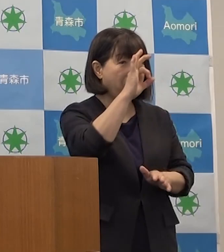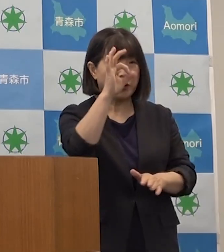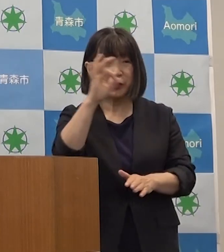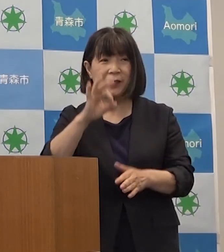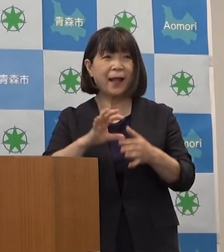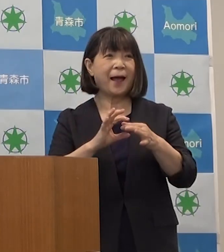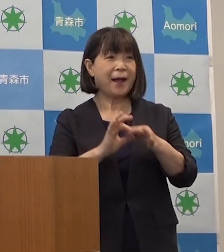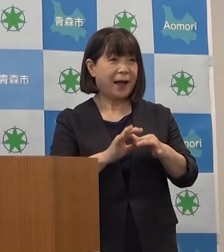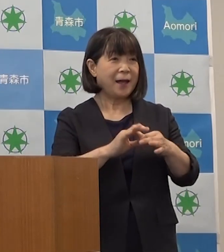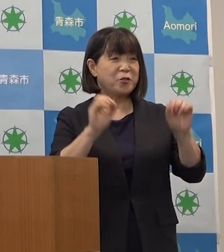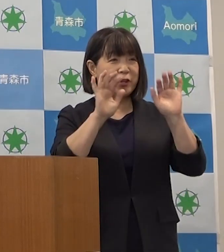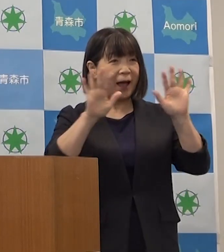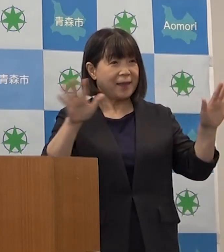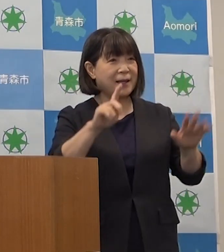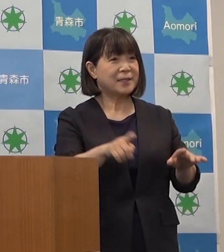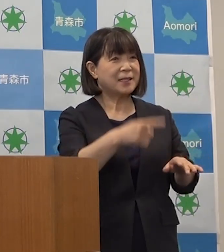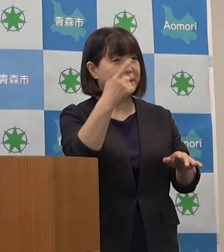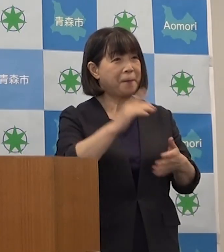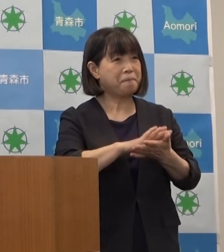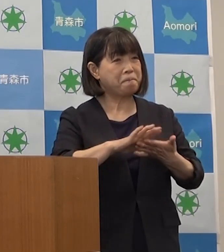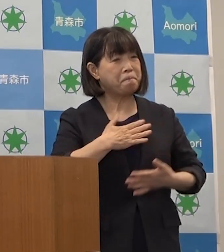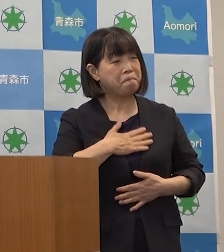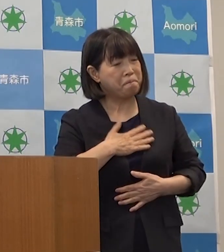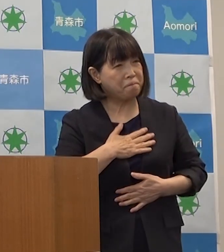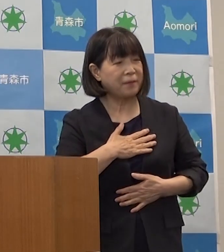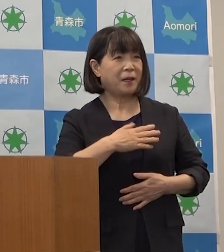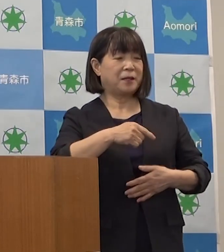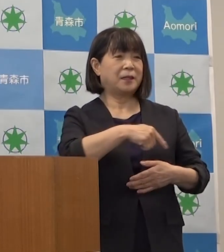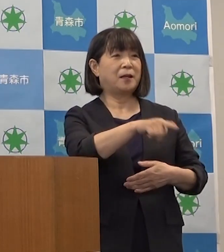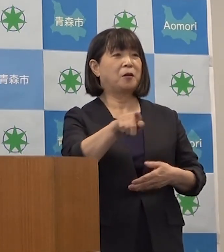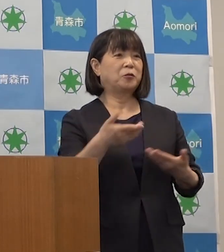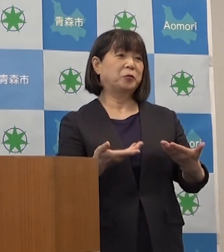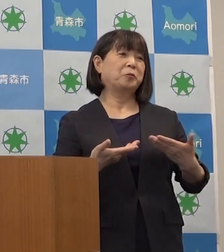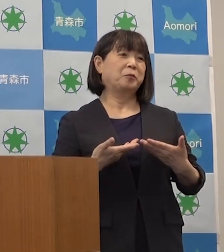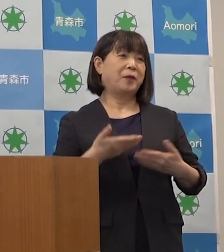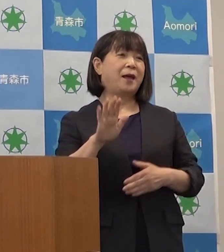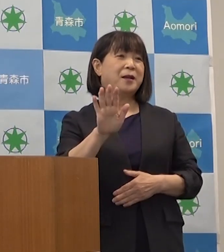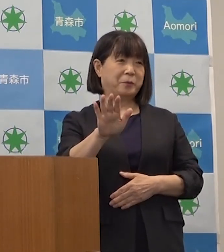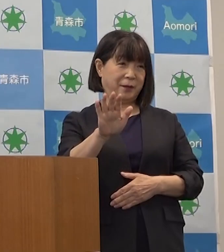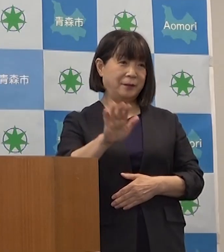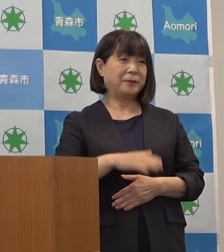然や文化を堪能していただく仕掛けとなっております。